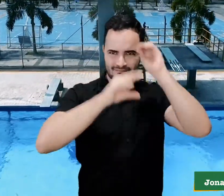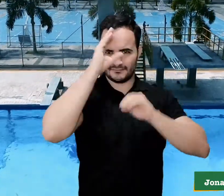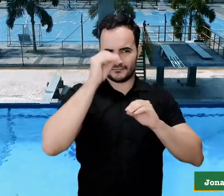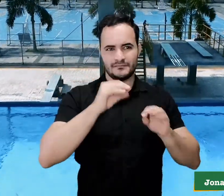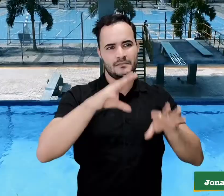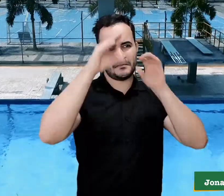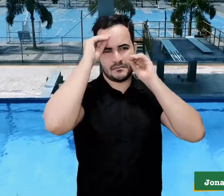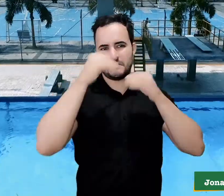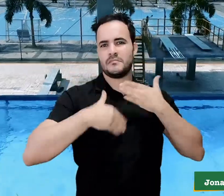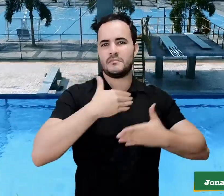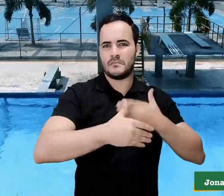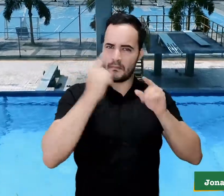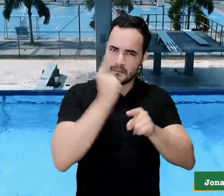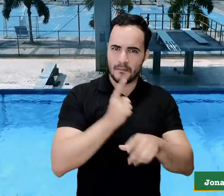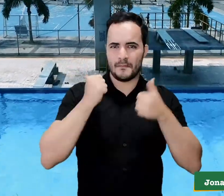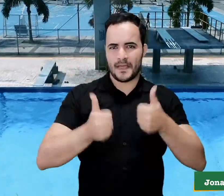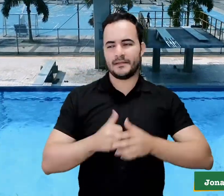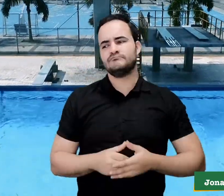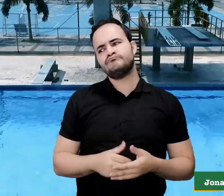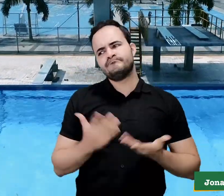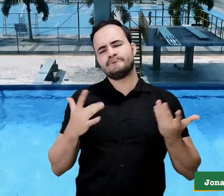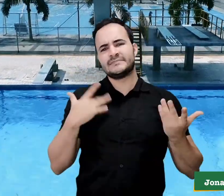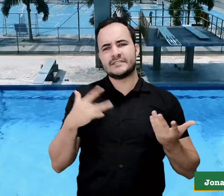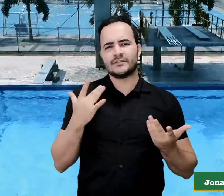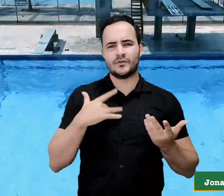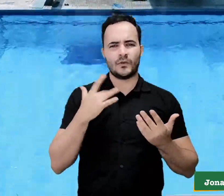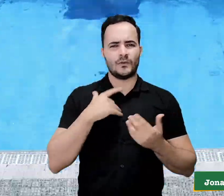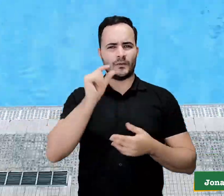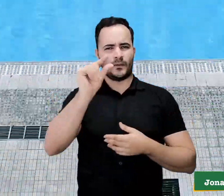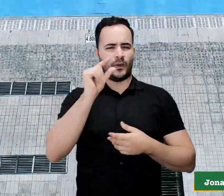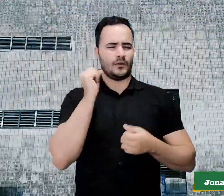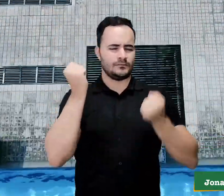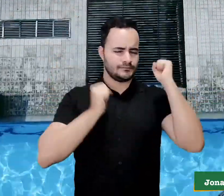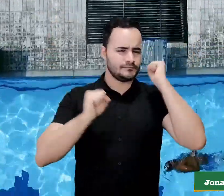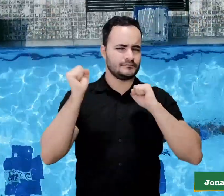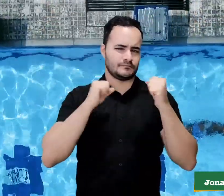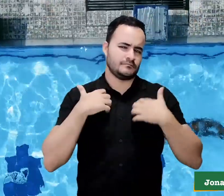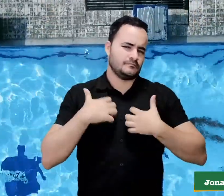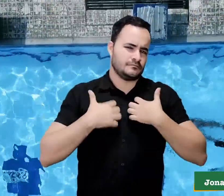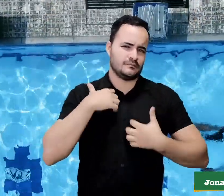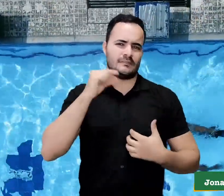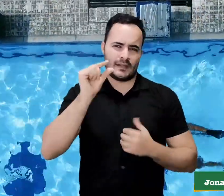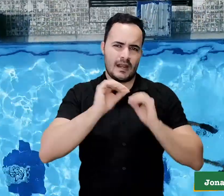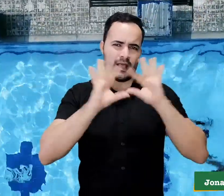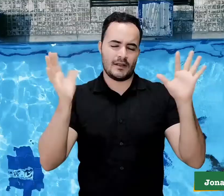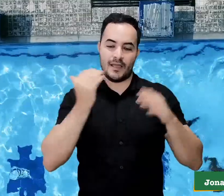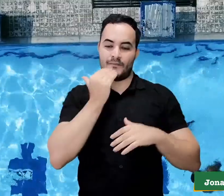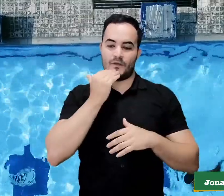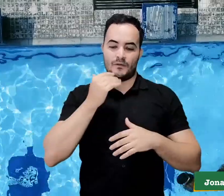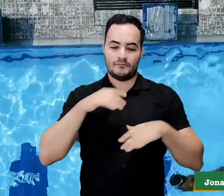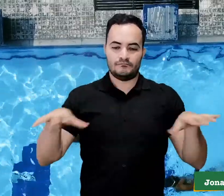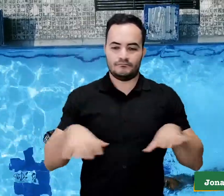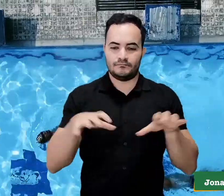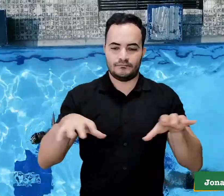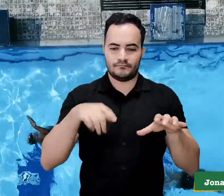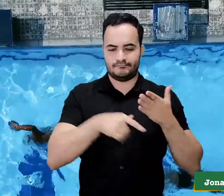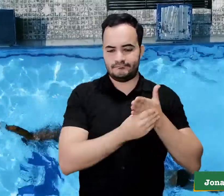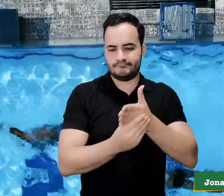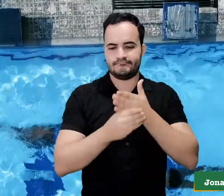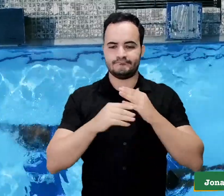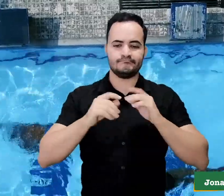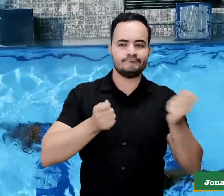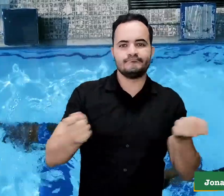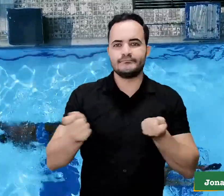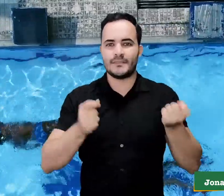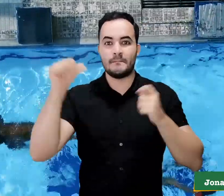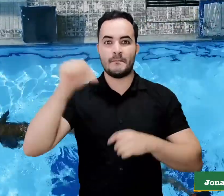aprendizaje. Entonces sí da un poco de temor no hacerlo bien, sentir que pronto el estudiante no está aprendiendo